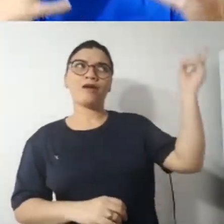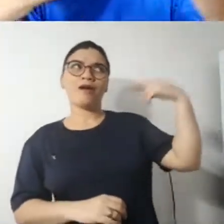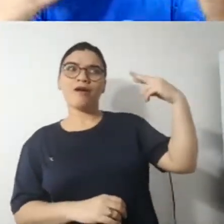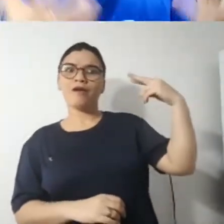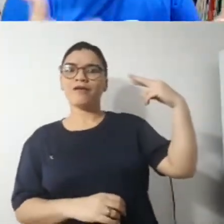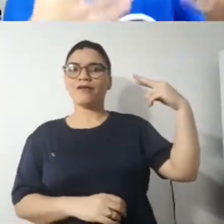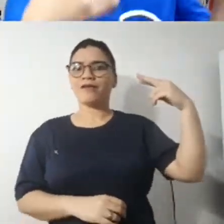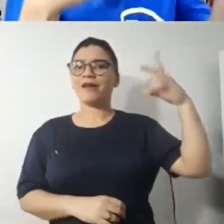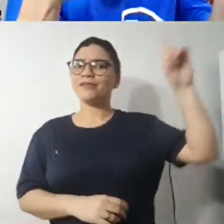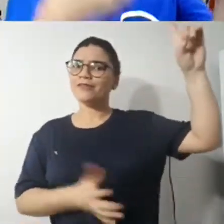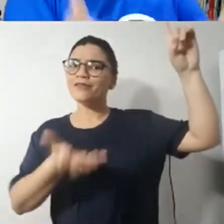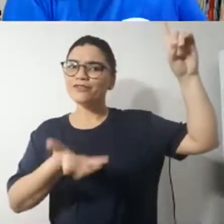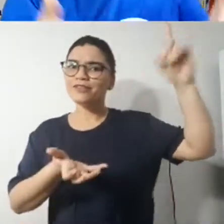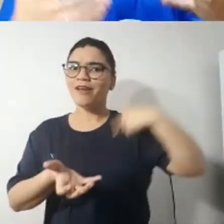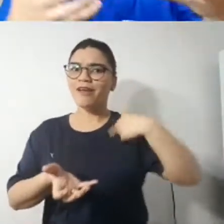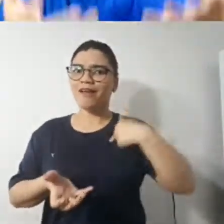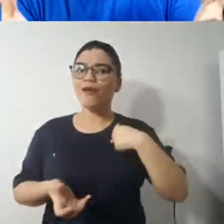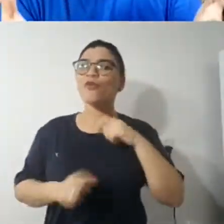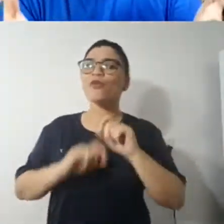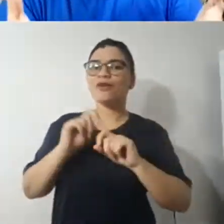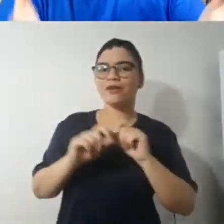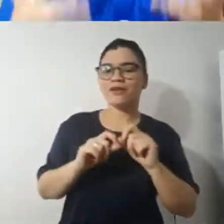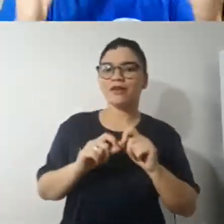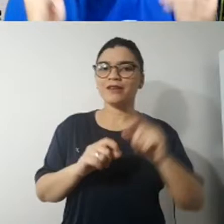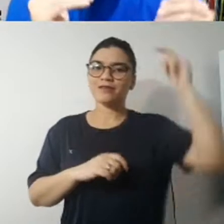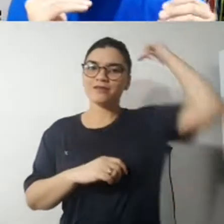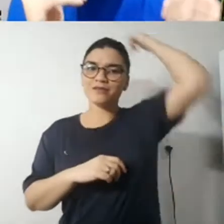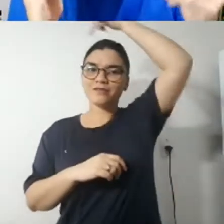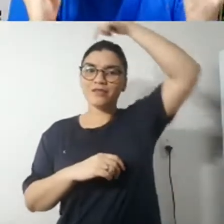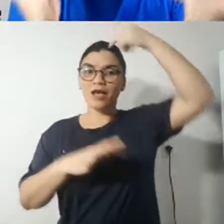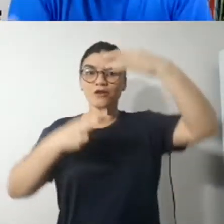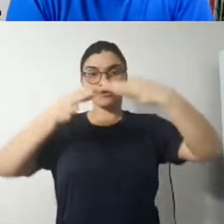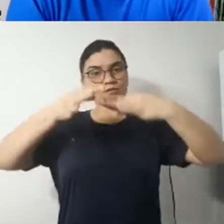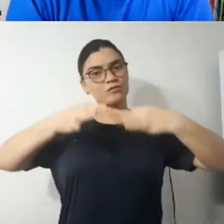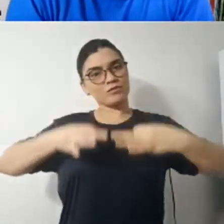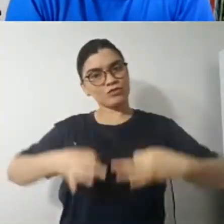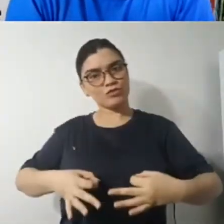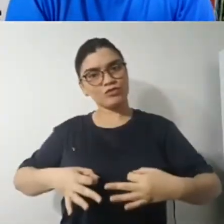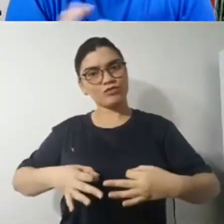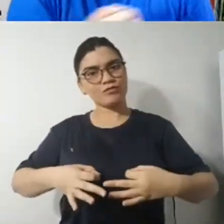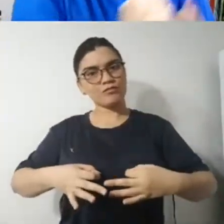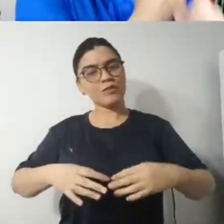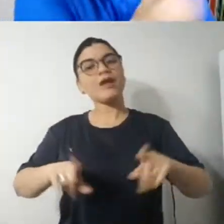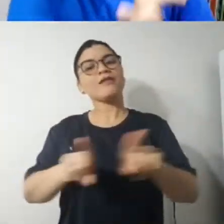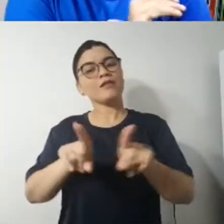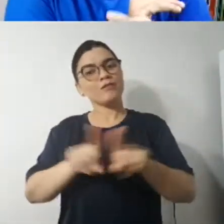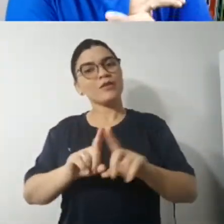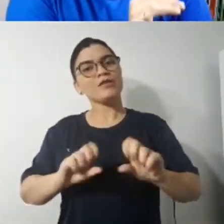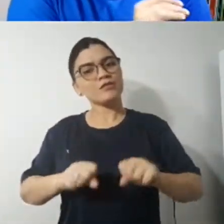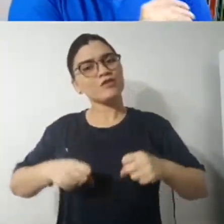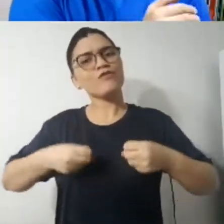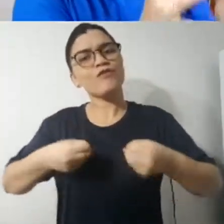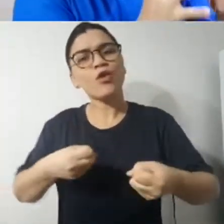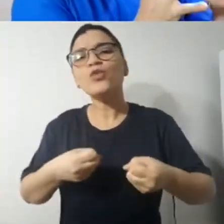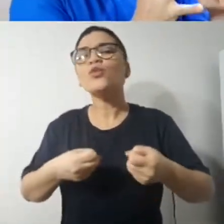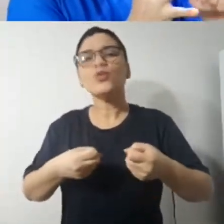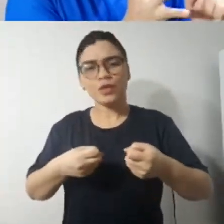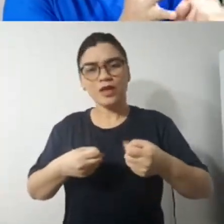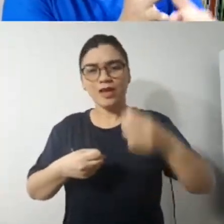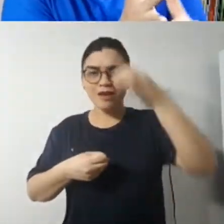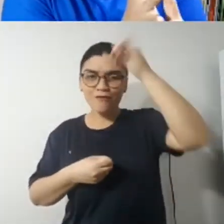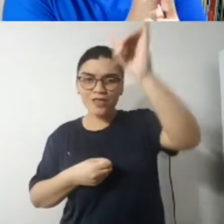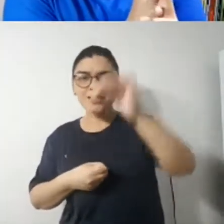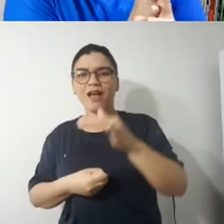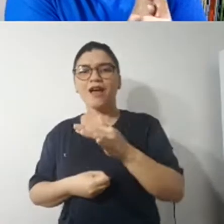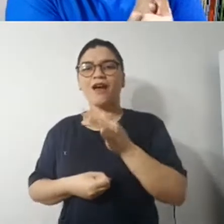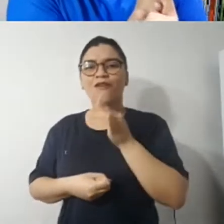uma obra santa e justa e que a gente se esforça para refrear a língua do mal, para evitar